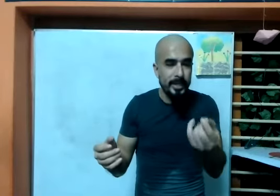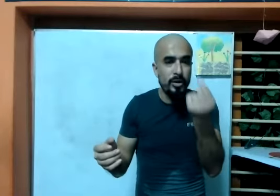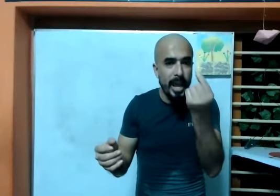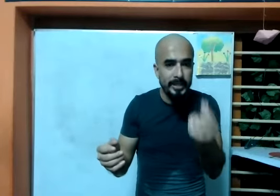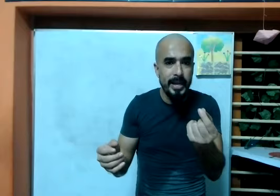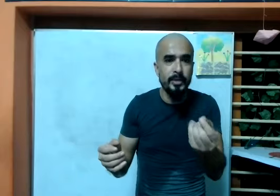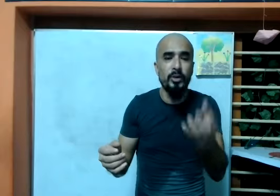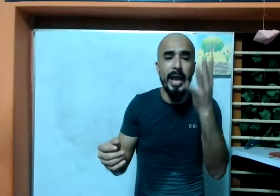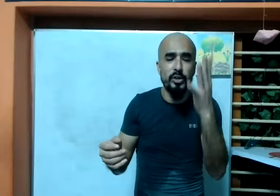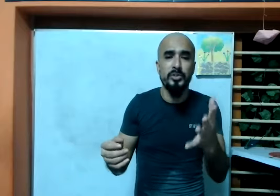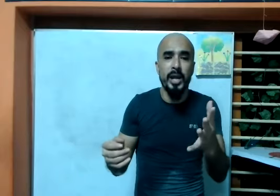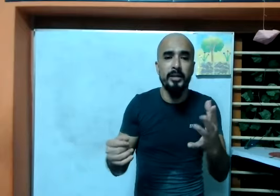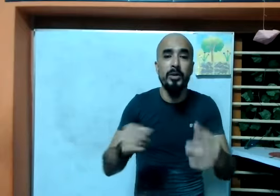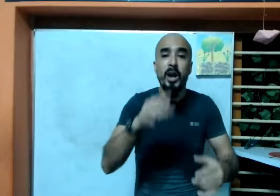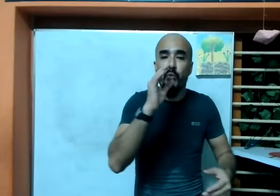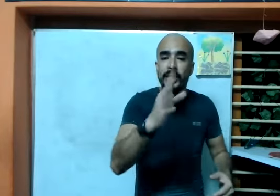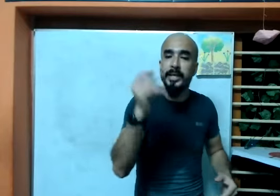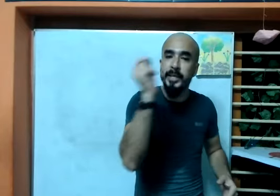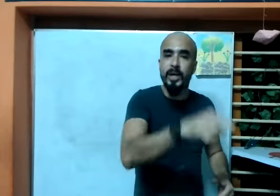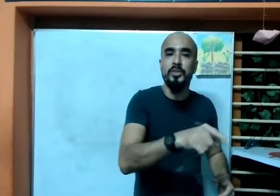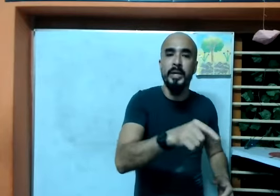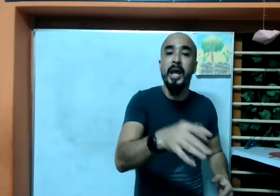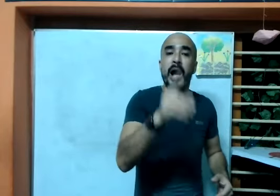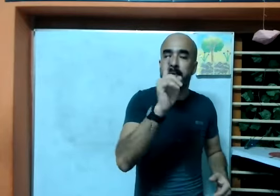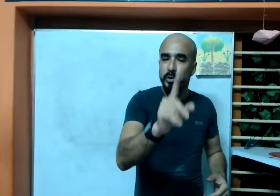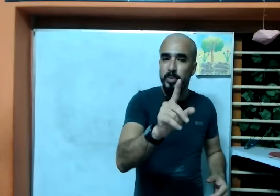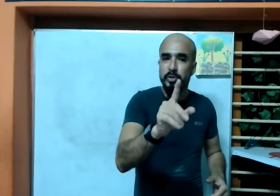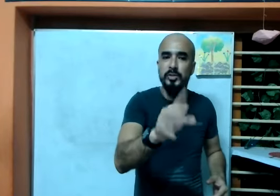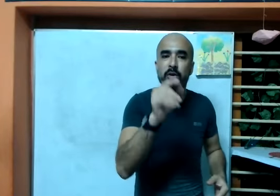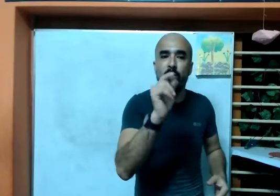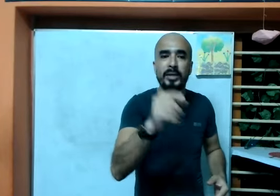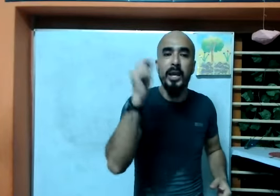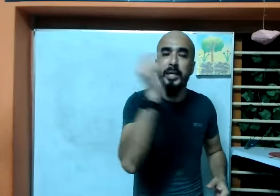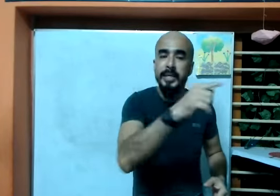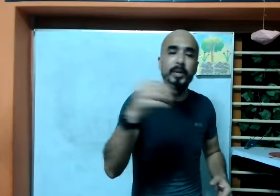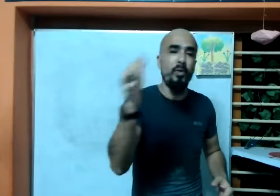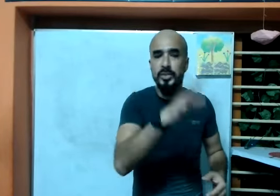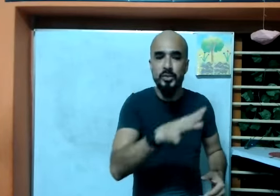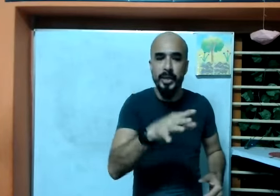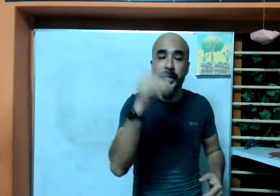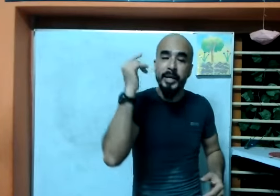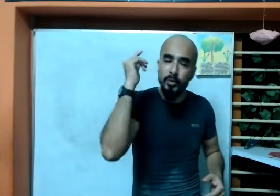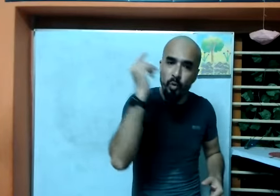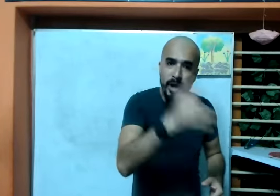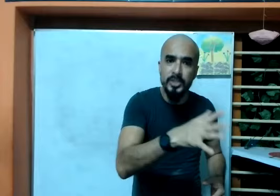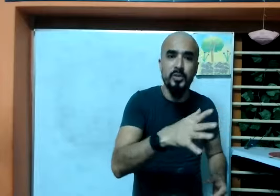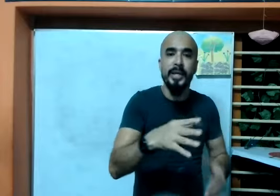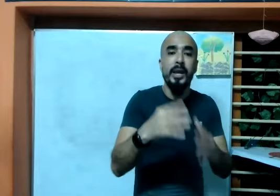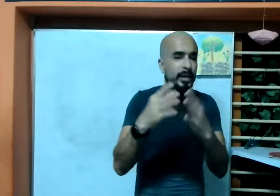হোক একদিন আগে হোক 100 বছর আগে হোক হোয়াট হি ওয়াজ ডুইং আমাদের প্রথম বস্তু ছিল হোয়াট হি ওয়াজ ডুইং হি ওয়াজ ডুইং হি